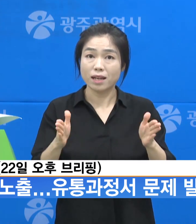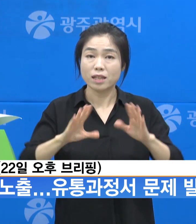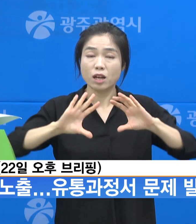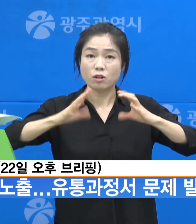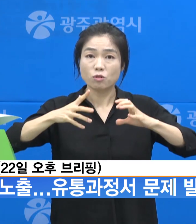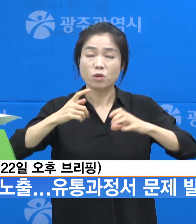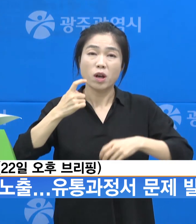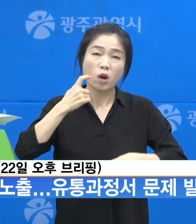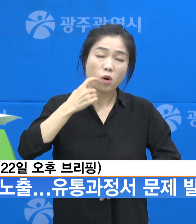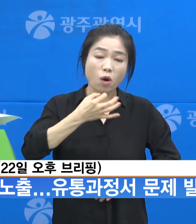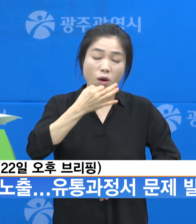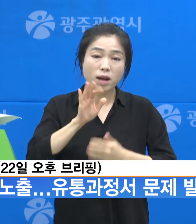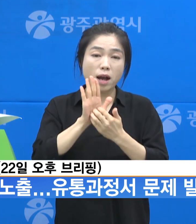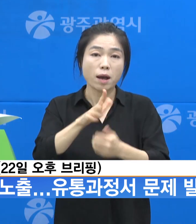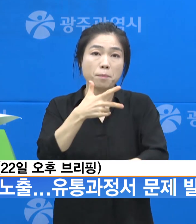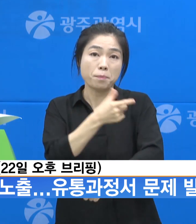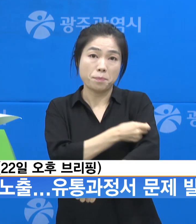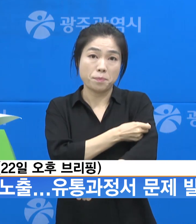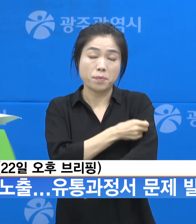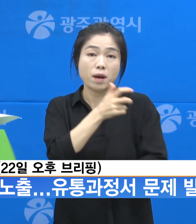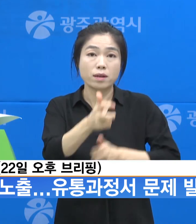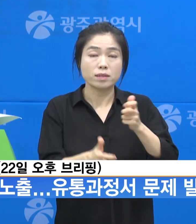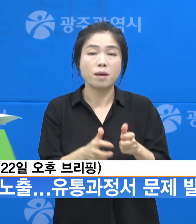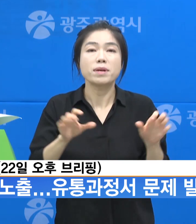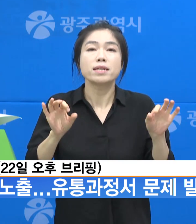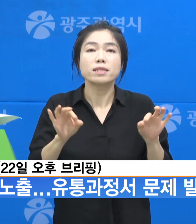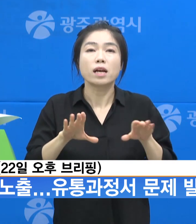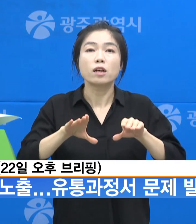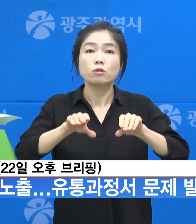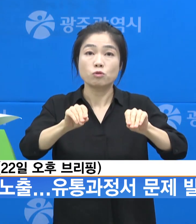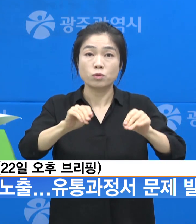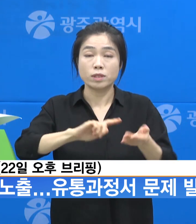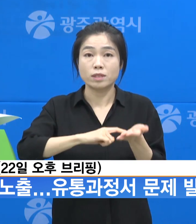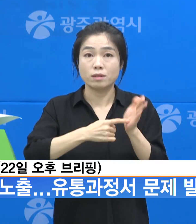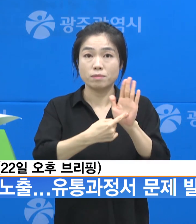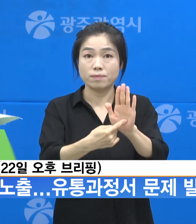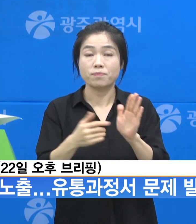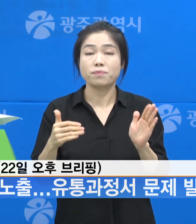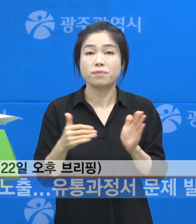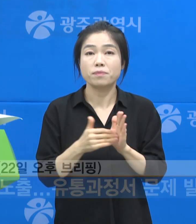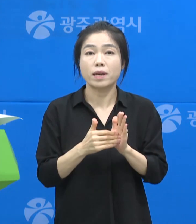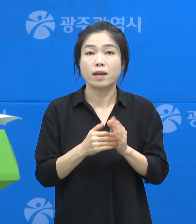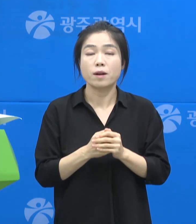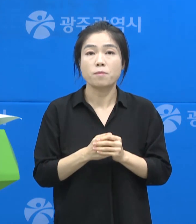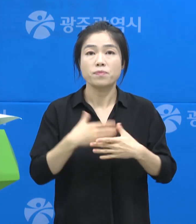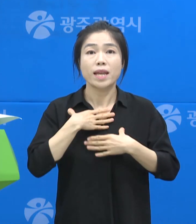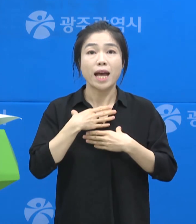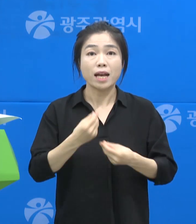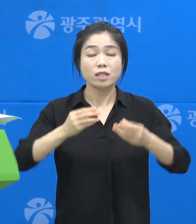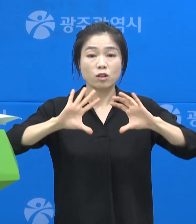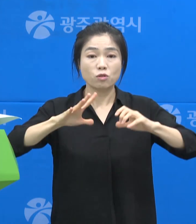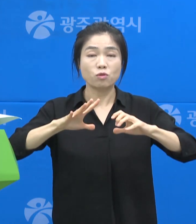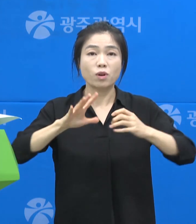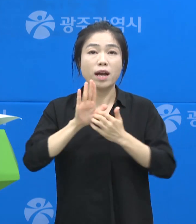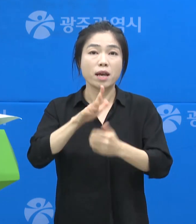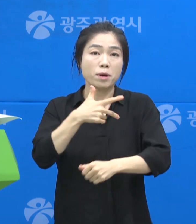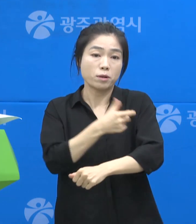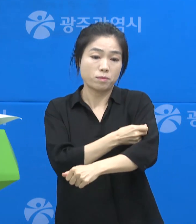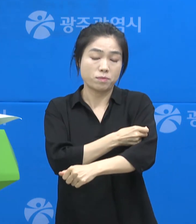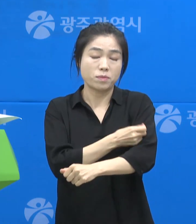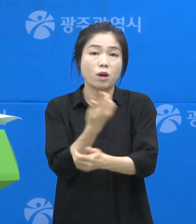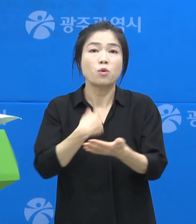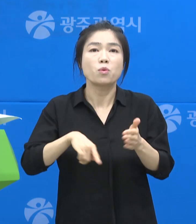국가 인플루엔자 예방접종 사업을 일시 중단한다고 밝혔습니다. 안전한 국가 예방접종 시행을